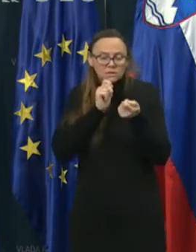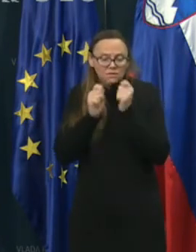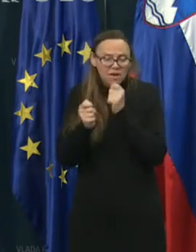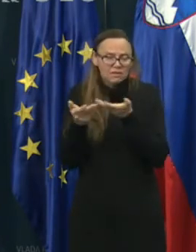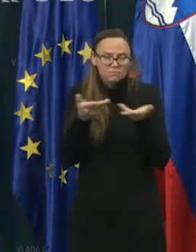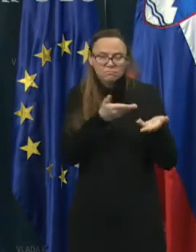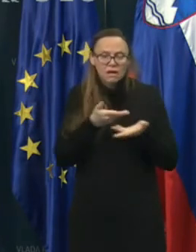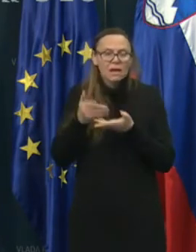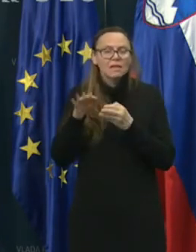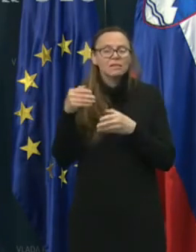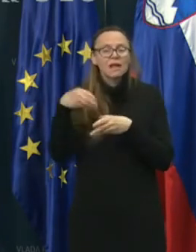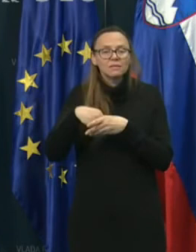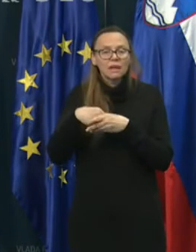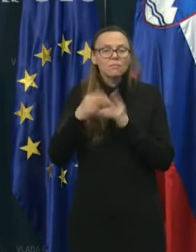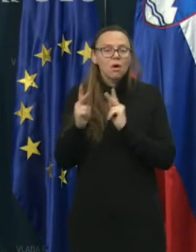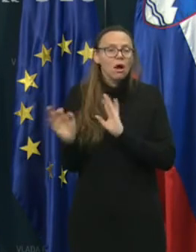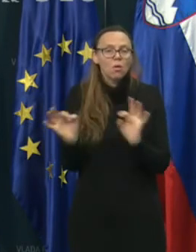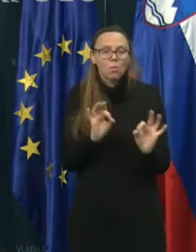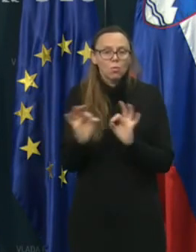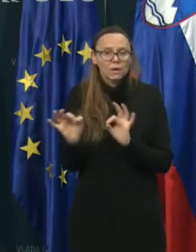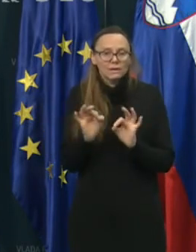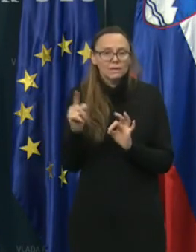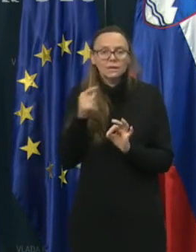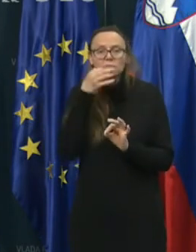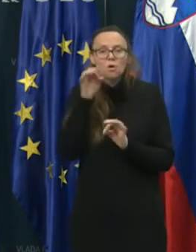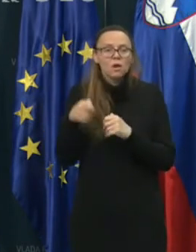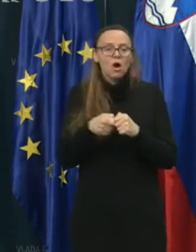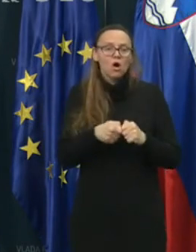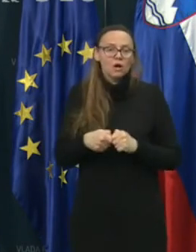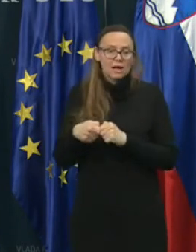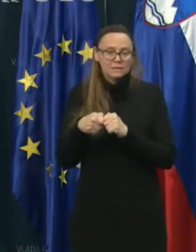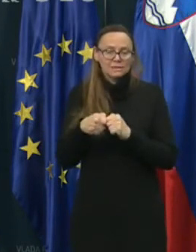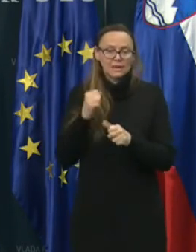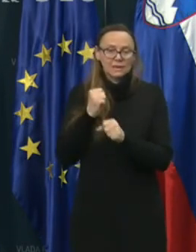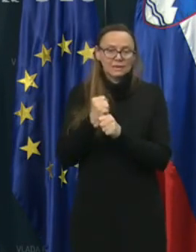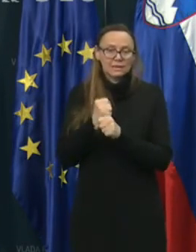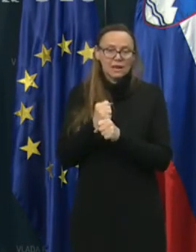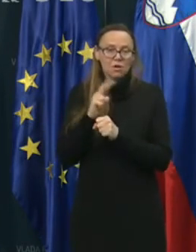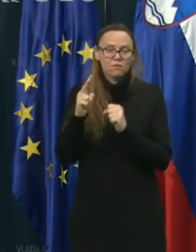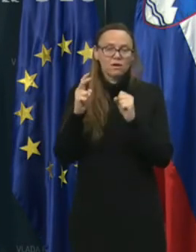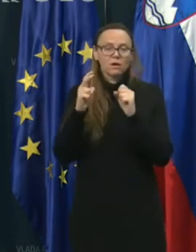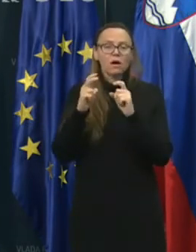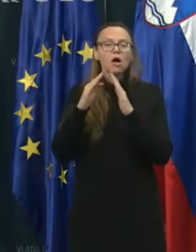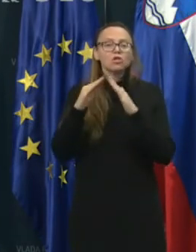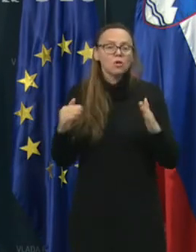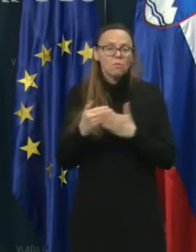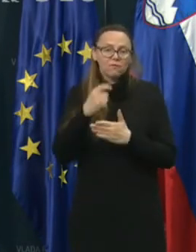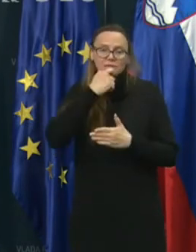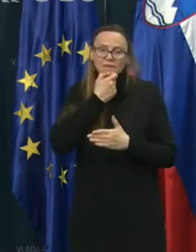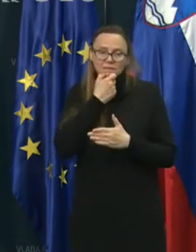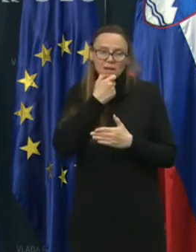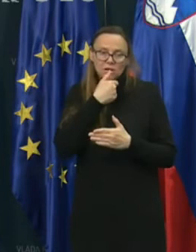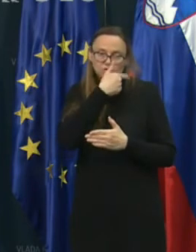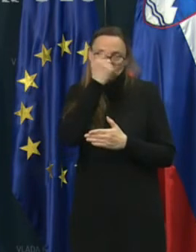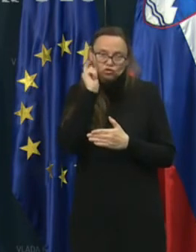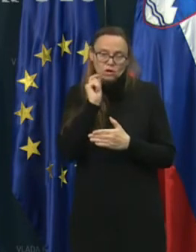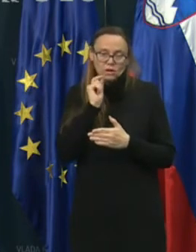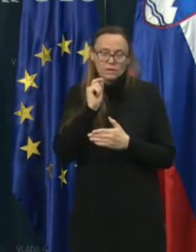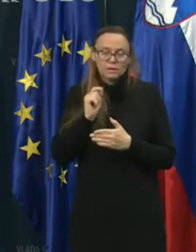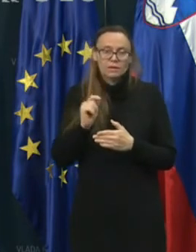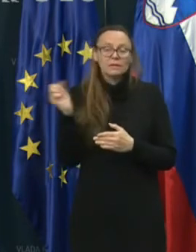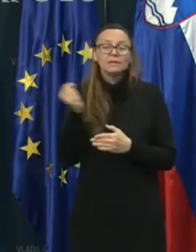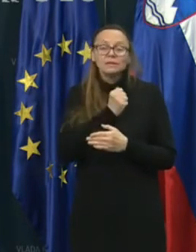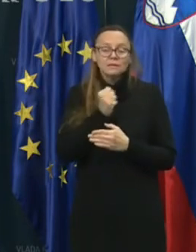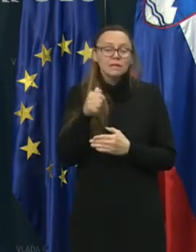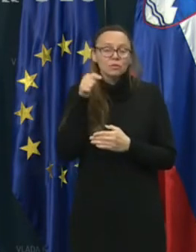temo, kako urediti in bolje organizirati delo v domovih za starejše občane in